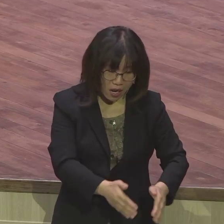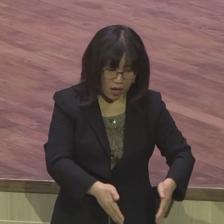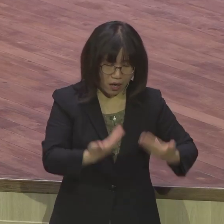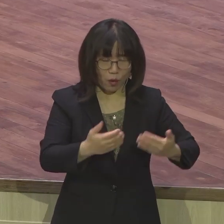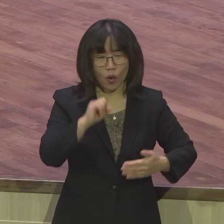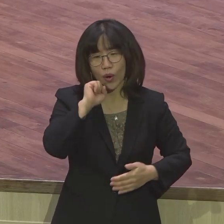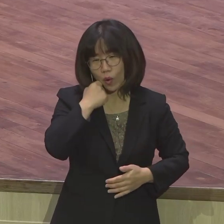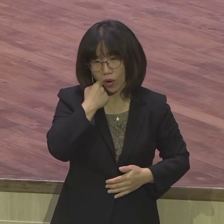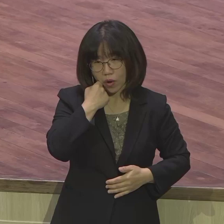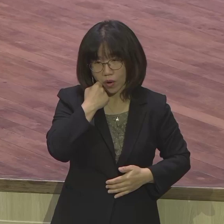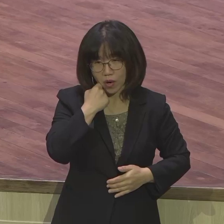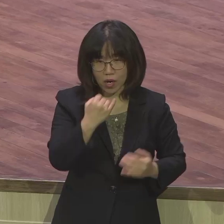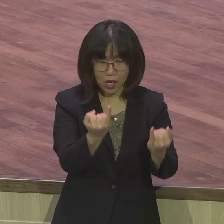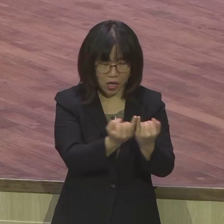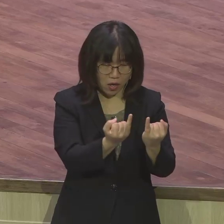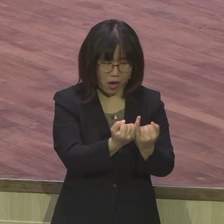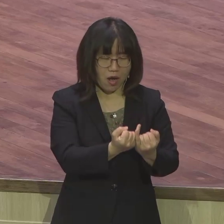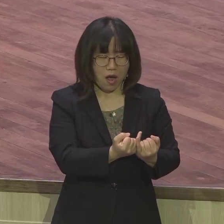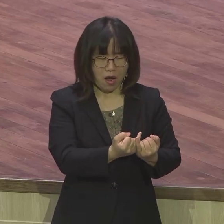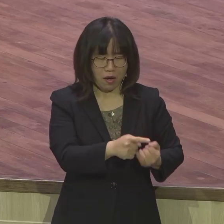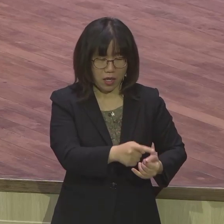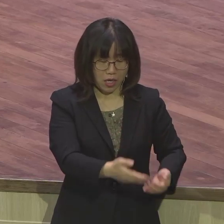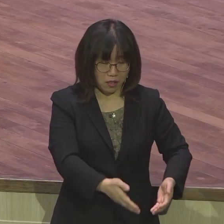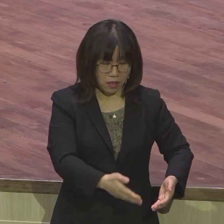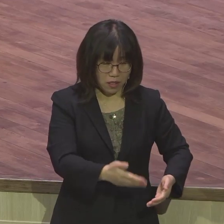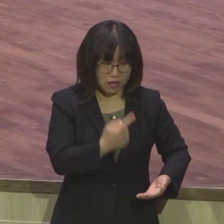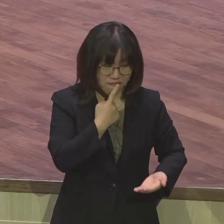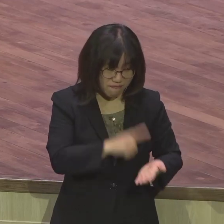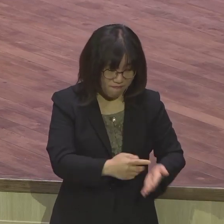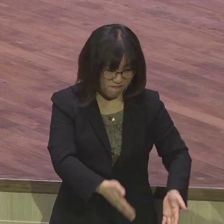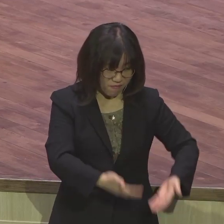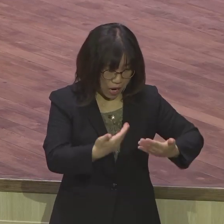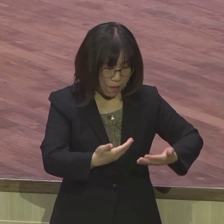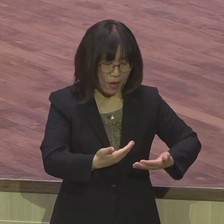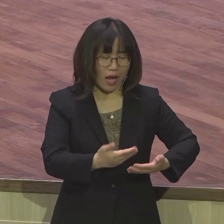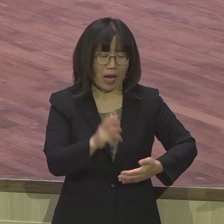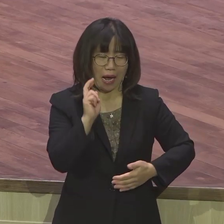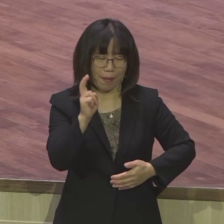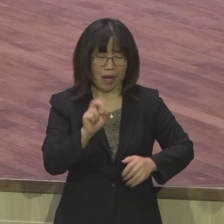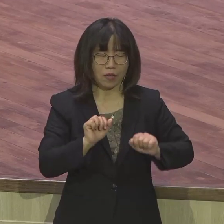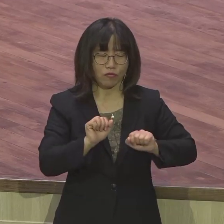든다면 그 여자분은 분명히 운동을 하셨거나 씨름을 했겠거나